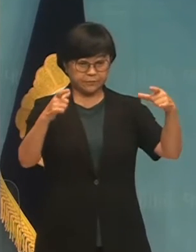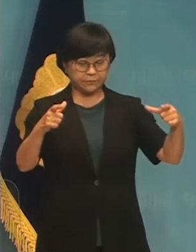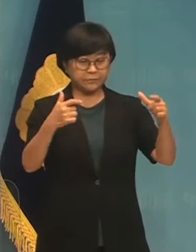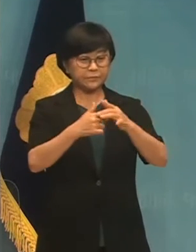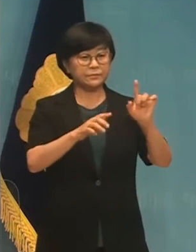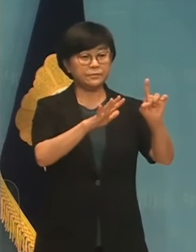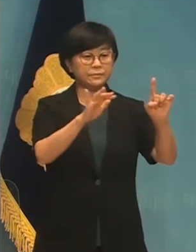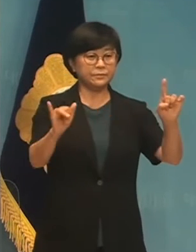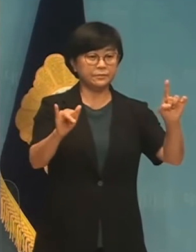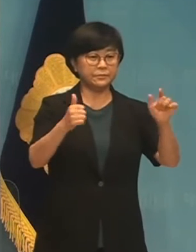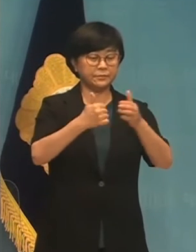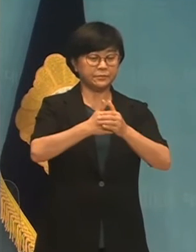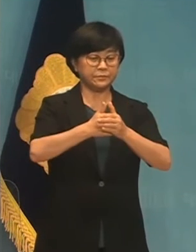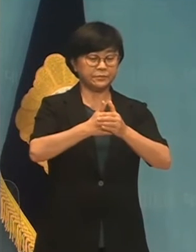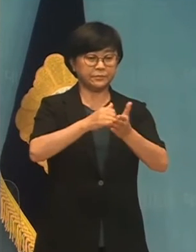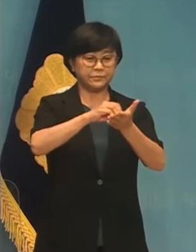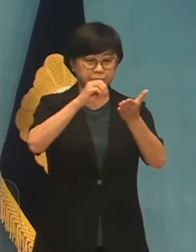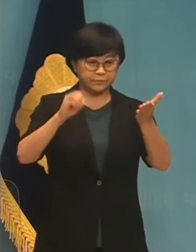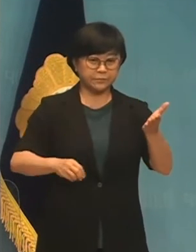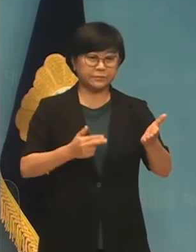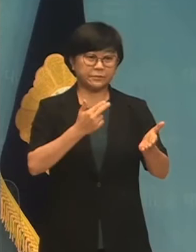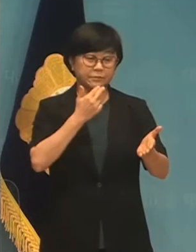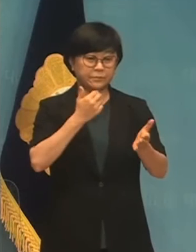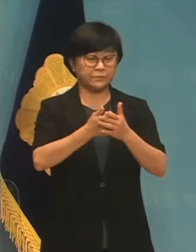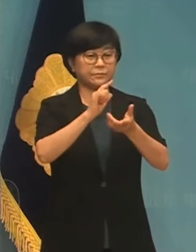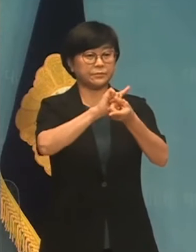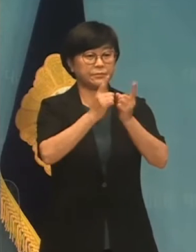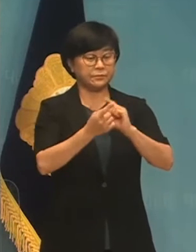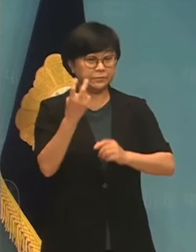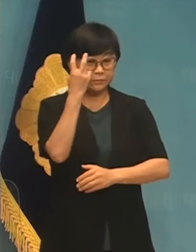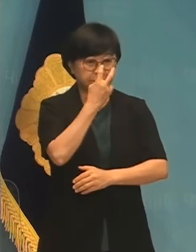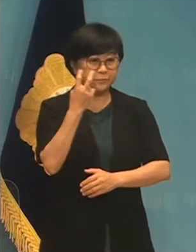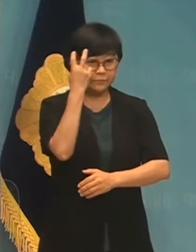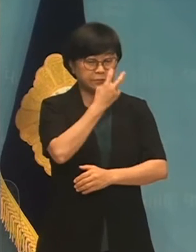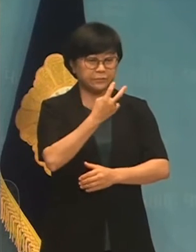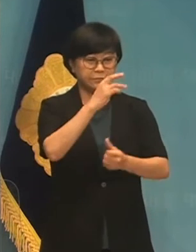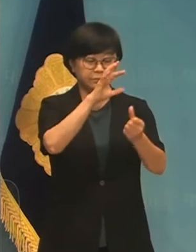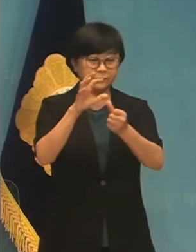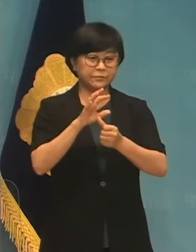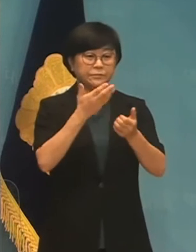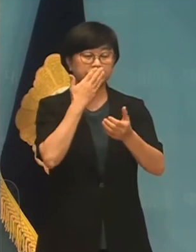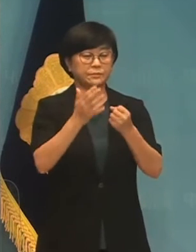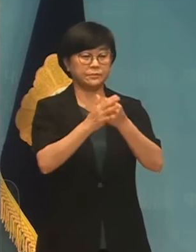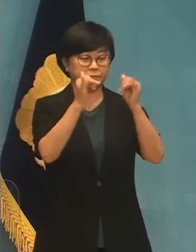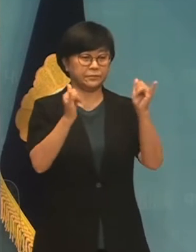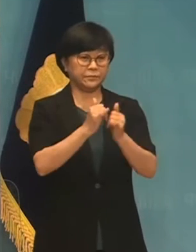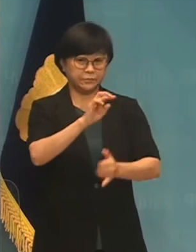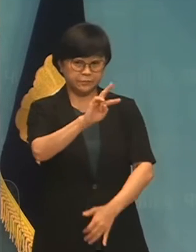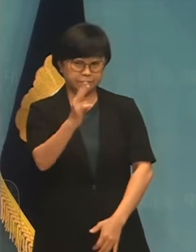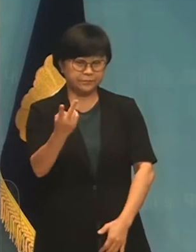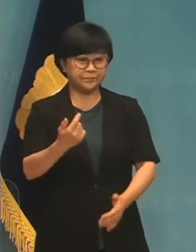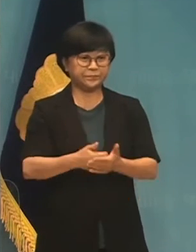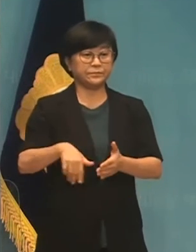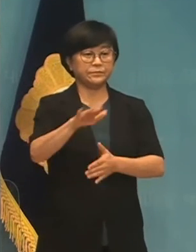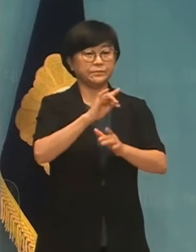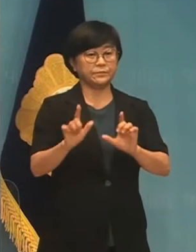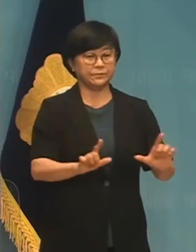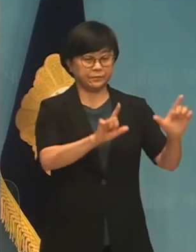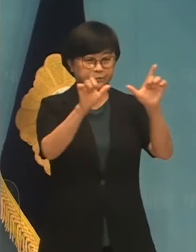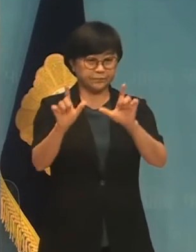한 사람도 뒤로 남겨지지 않도록 서로를 살피고 돌볼 수 있는 사회로의 전환, 우리